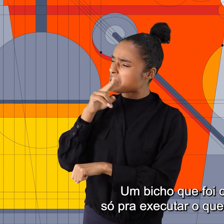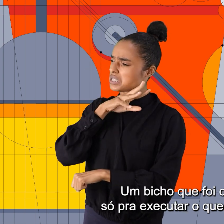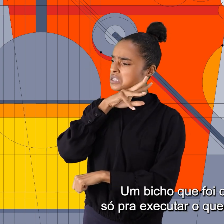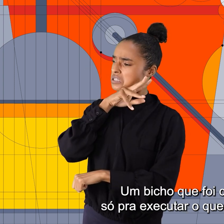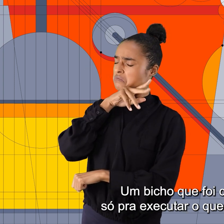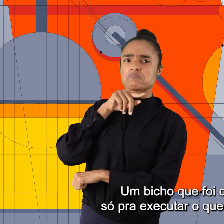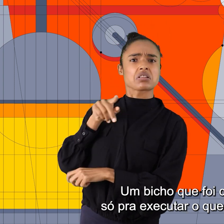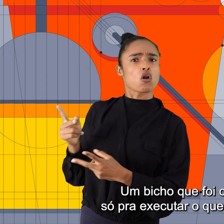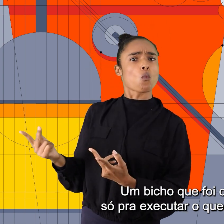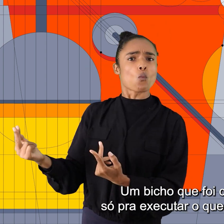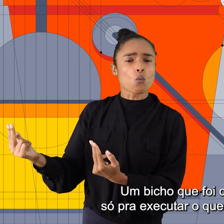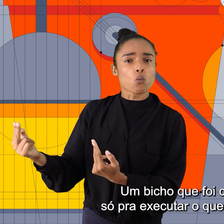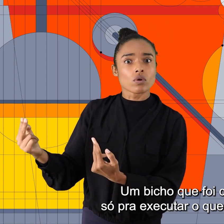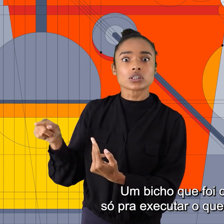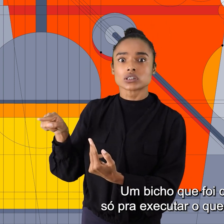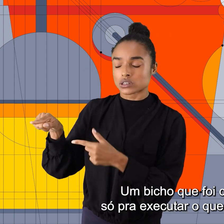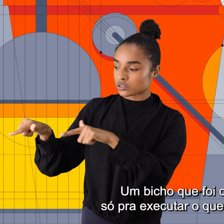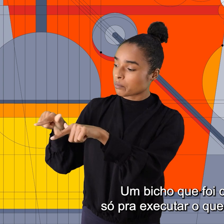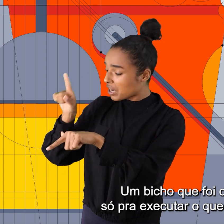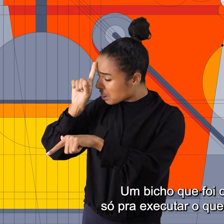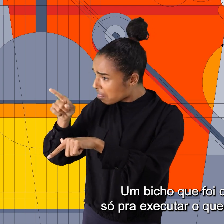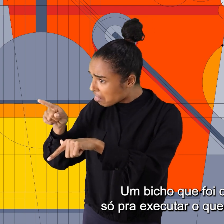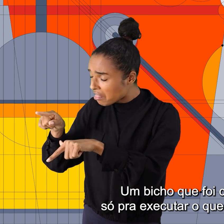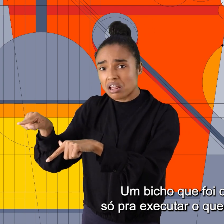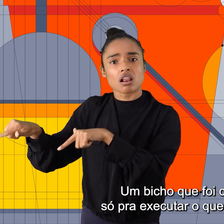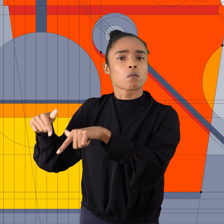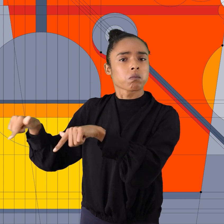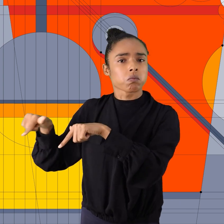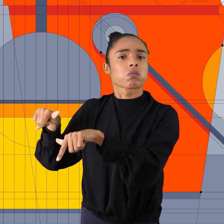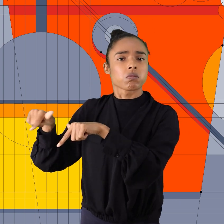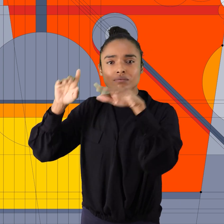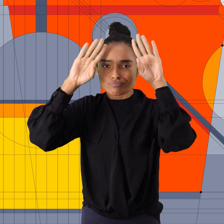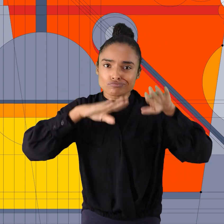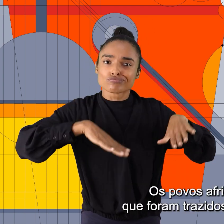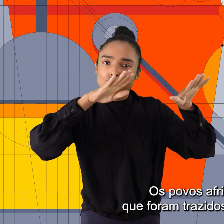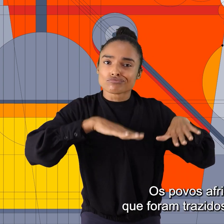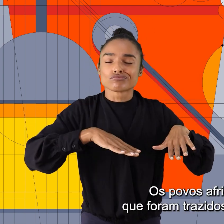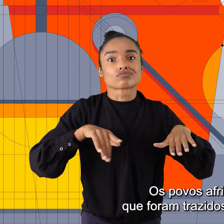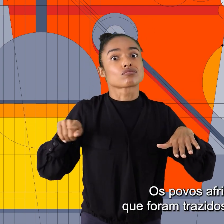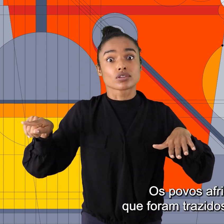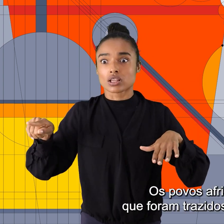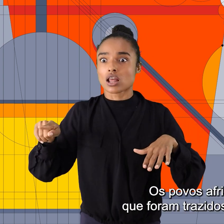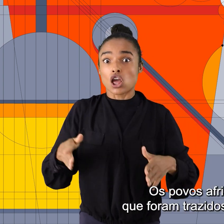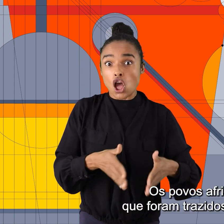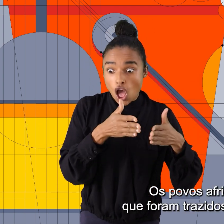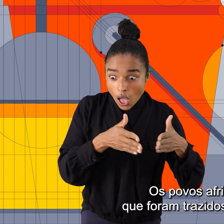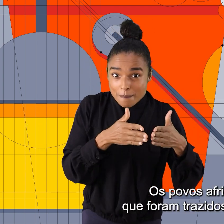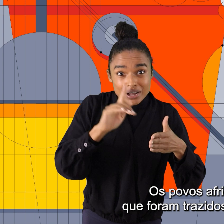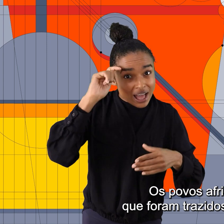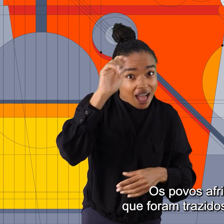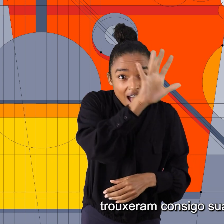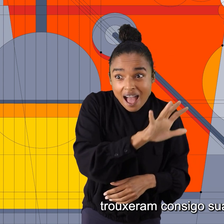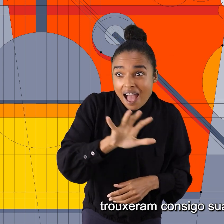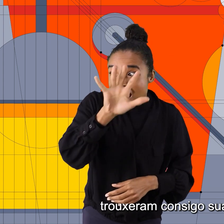Um bicho que foi colocado ali só para executar o que era mandado. Os povos africanos que foram trazidos